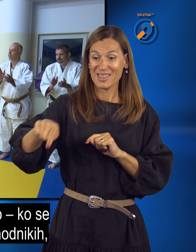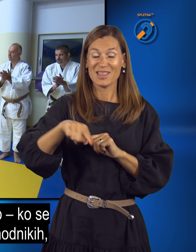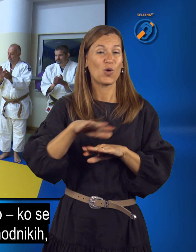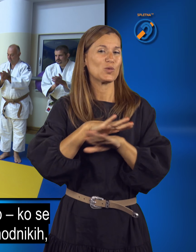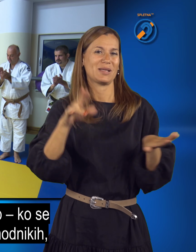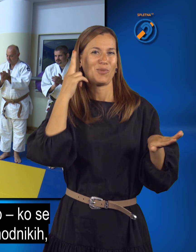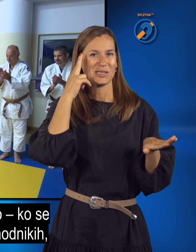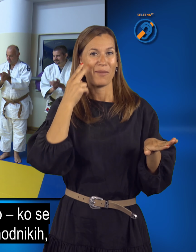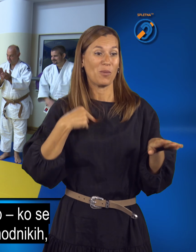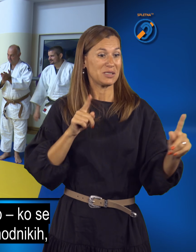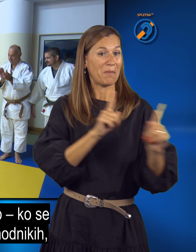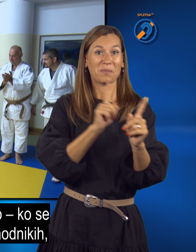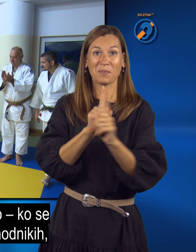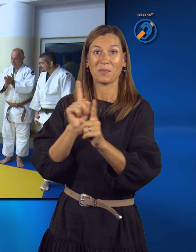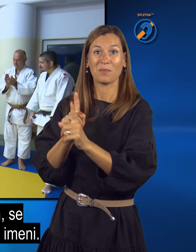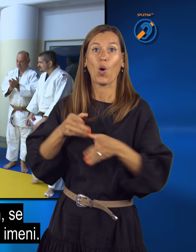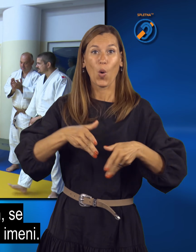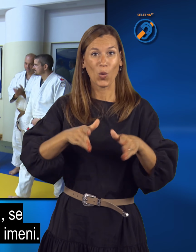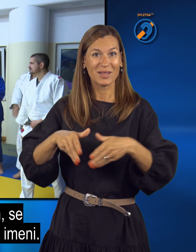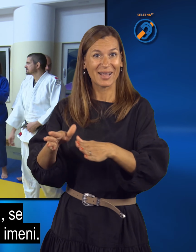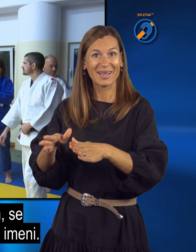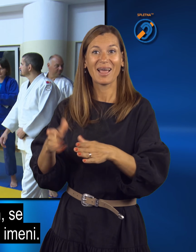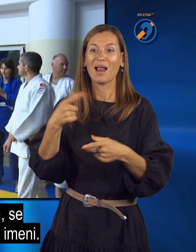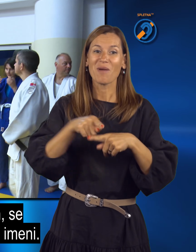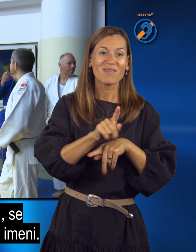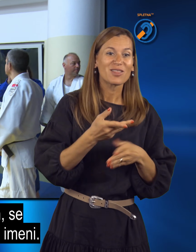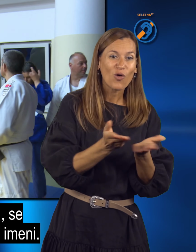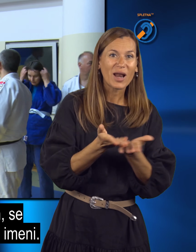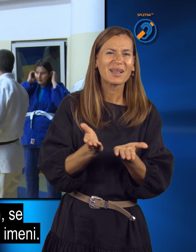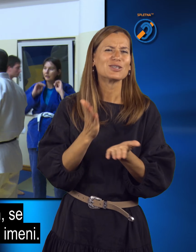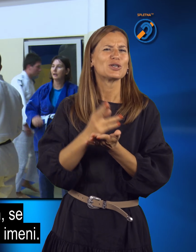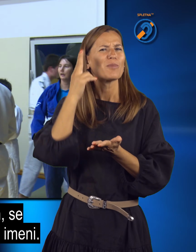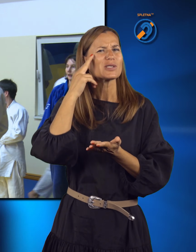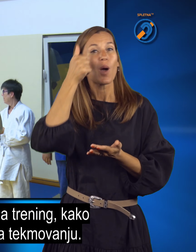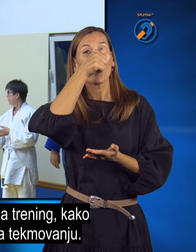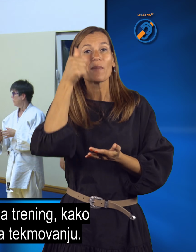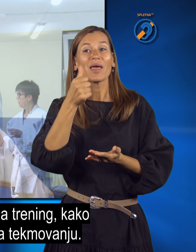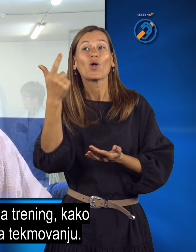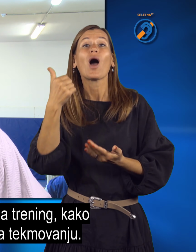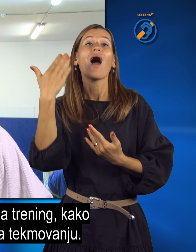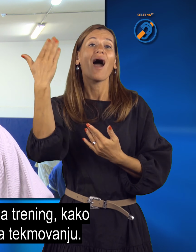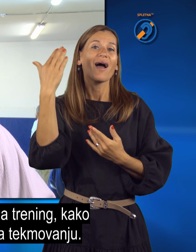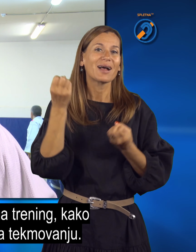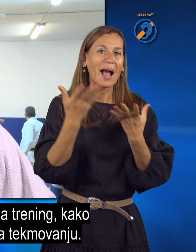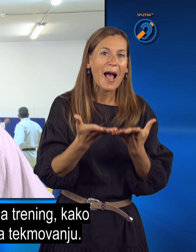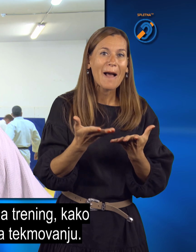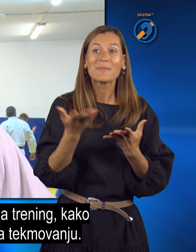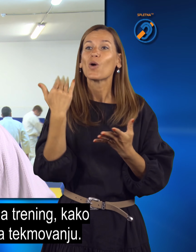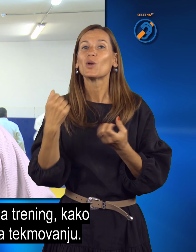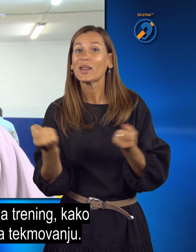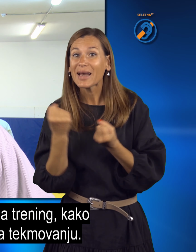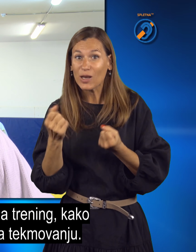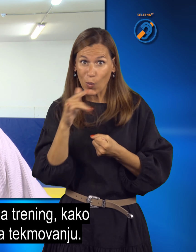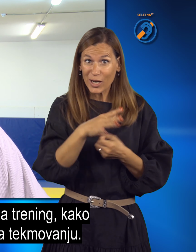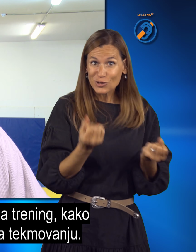vsi poznajo. Ko se srečujemo po hodnikih dvorane, to pomeni, da se pozdravljajo z imenom, se že poznajo, kam greš na trening, kako je